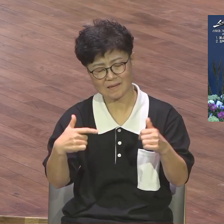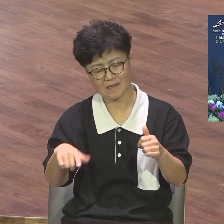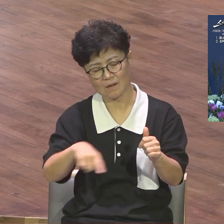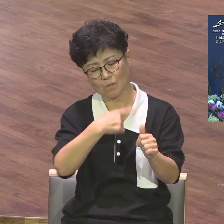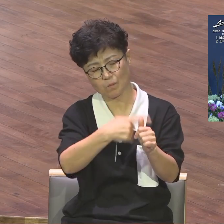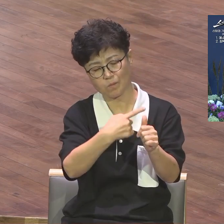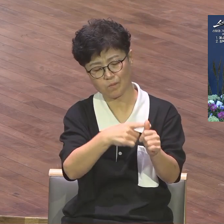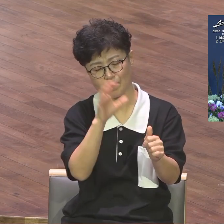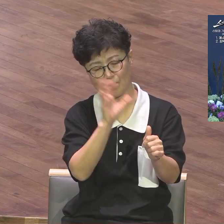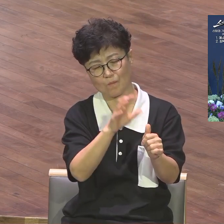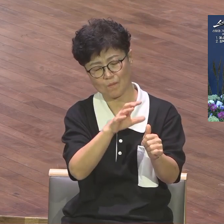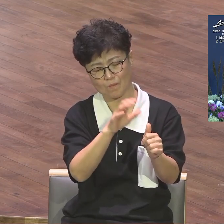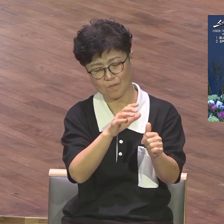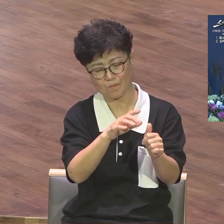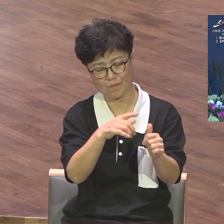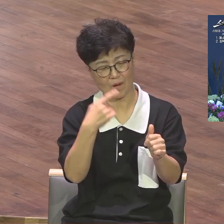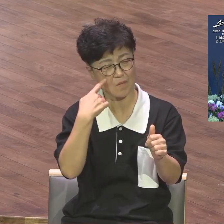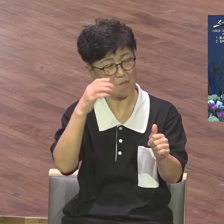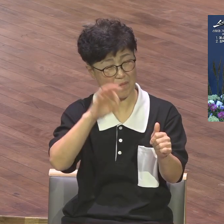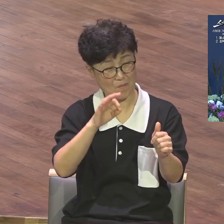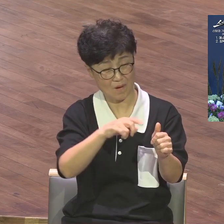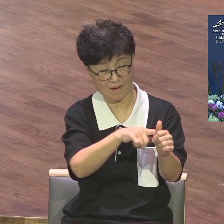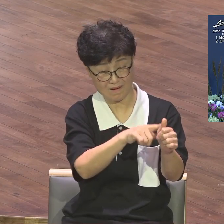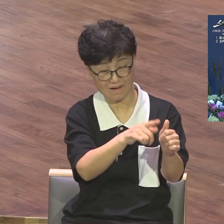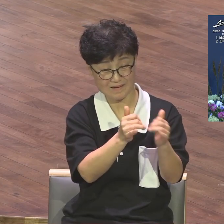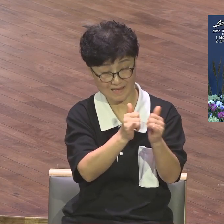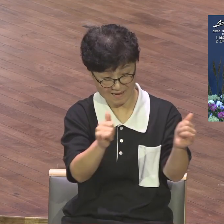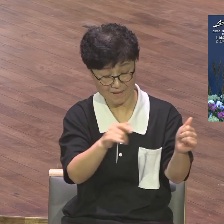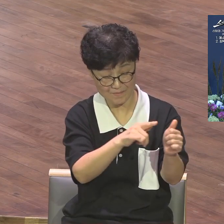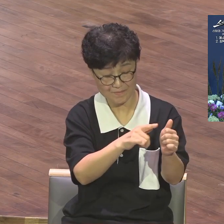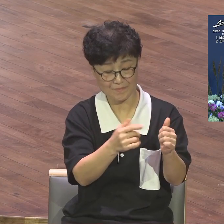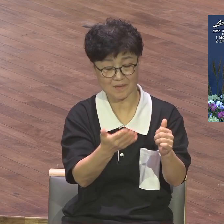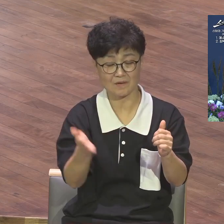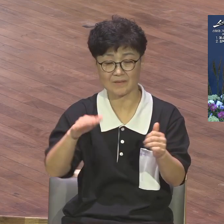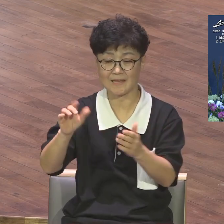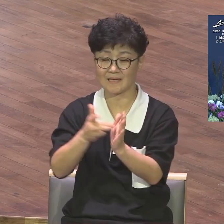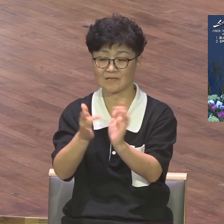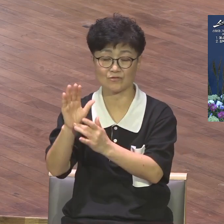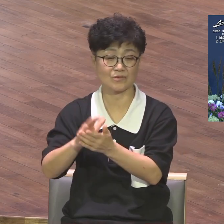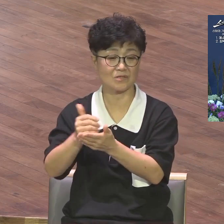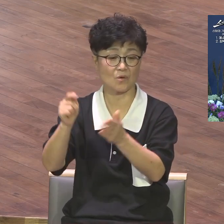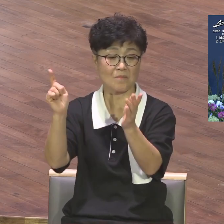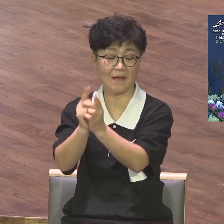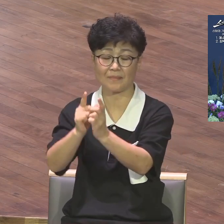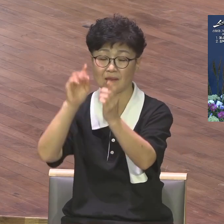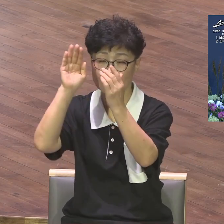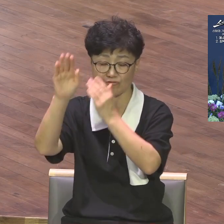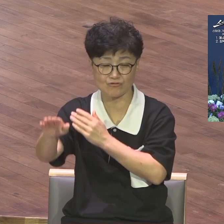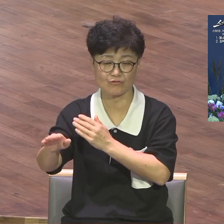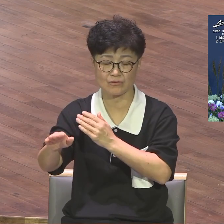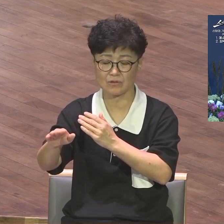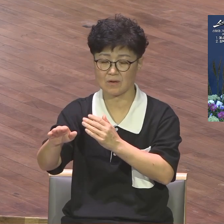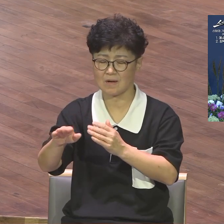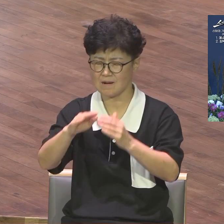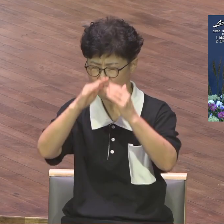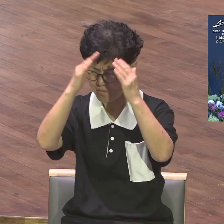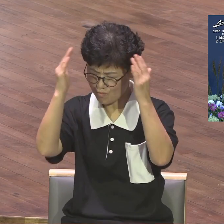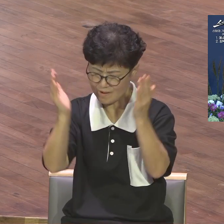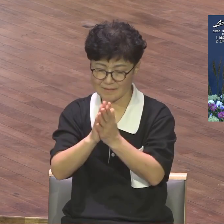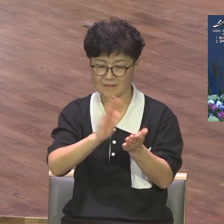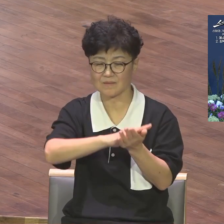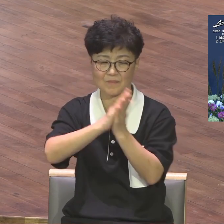살았지만 예수님을 만나는 그 전환점을 기점으로 그의 결론은 이제 인생의 푯대 자체가 바뀌어진